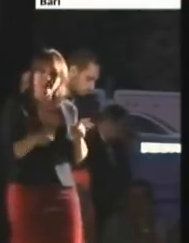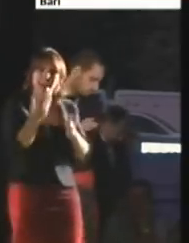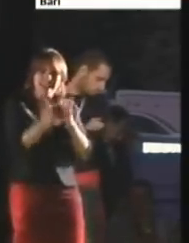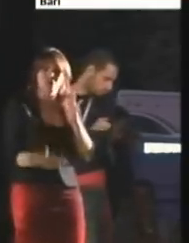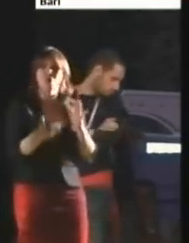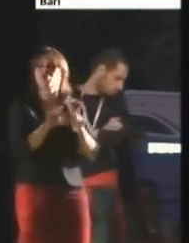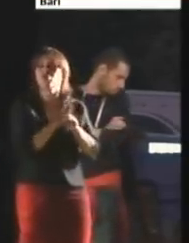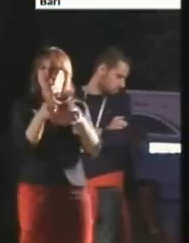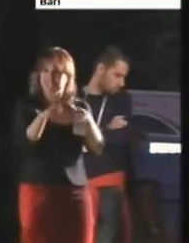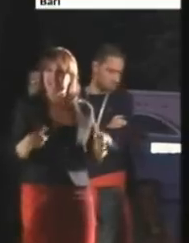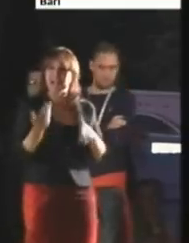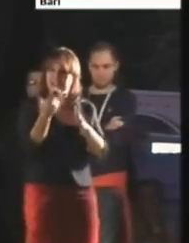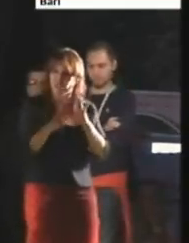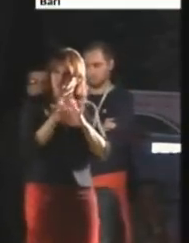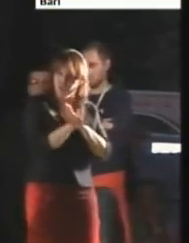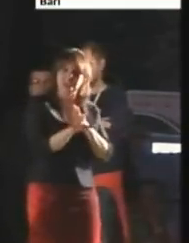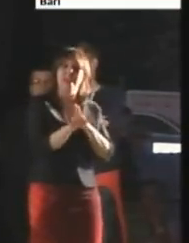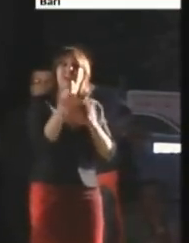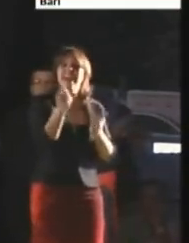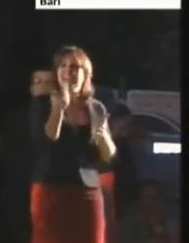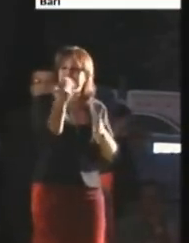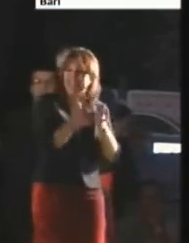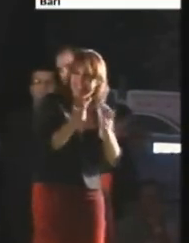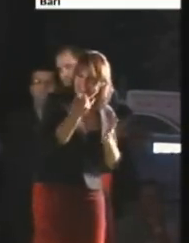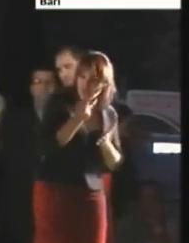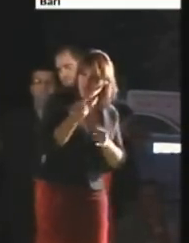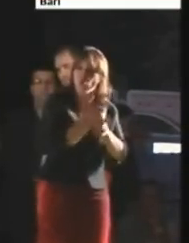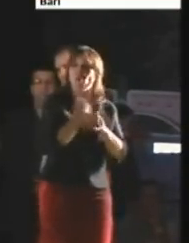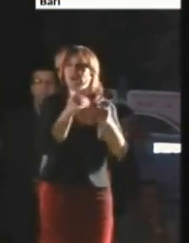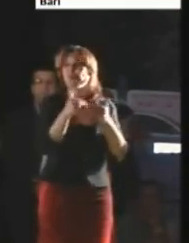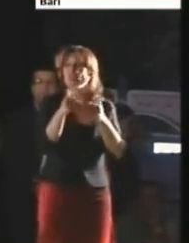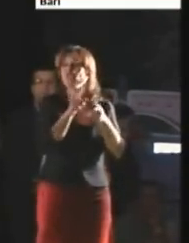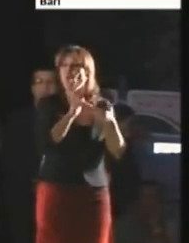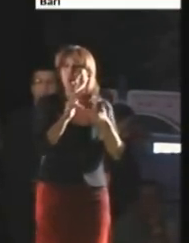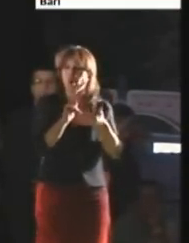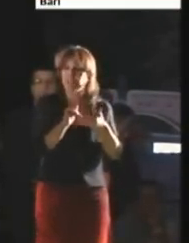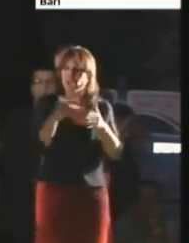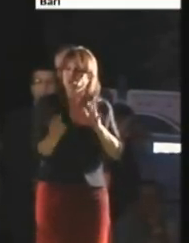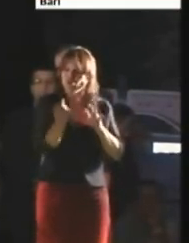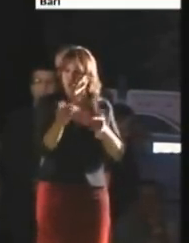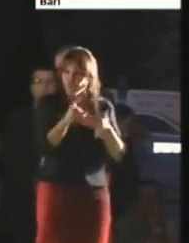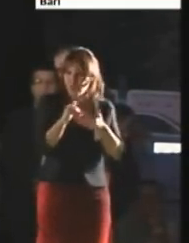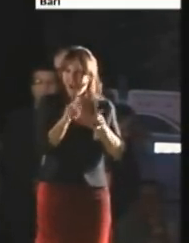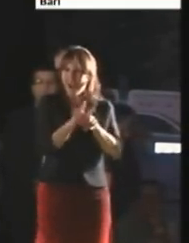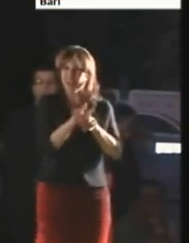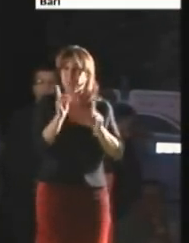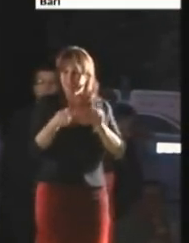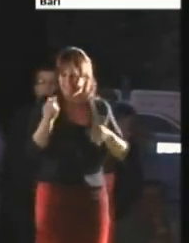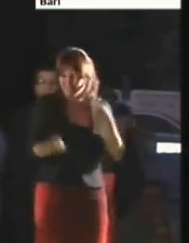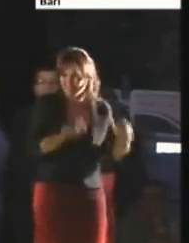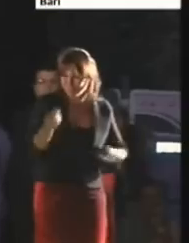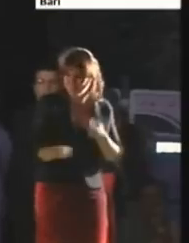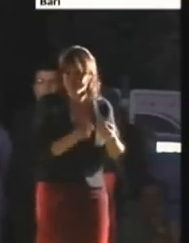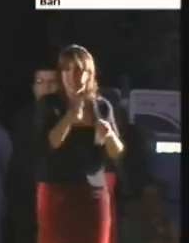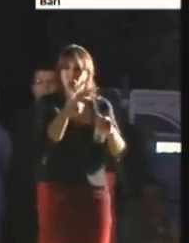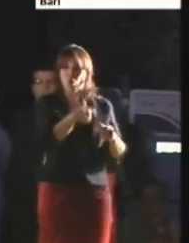di cittadinanza lo finanzi con la cassa integrazione, gli ammortizzatori sociali e tutti gli sprechi della cazzo di politica. Accorpi i comuni sotto i